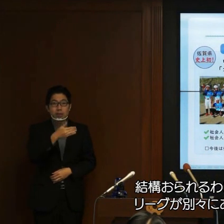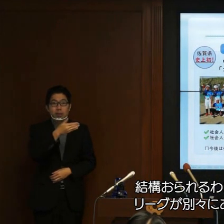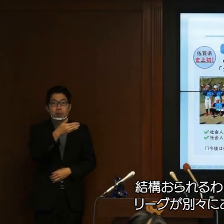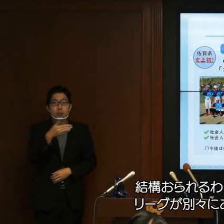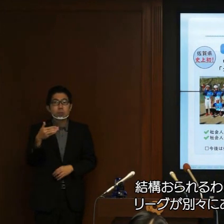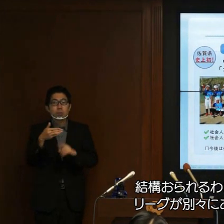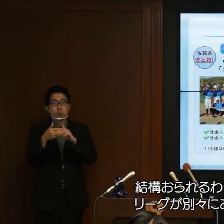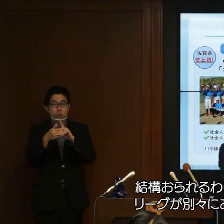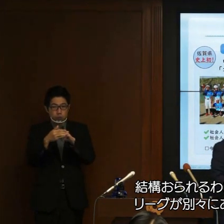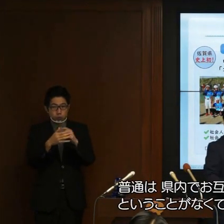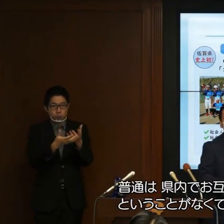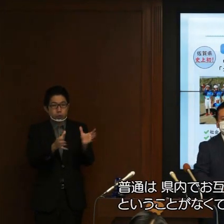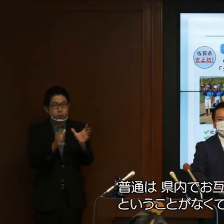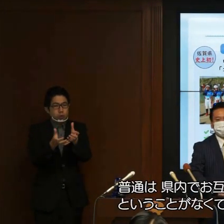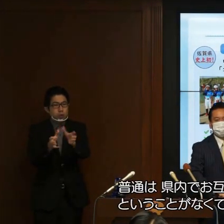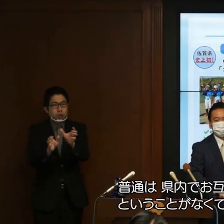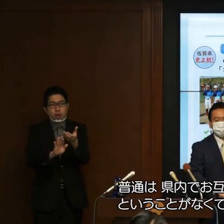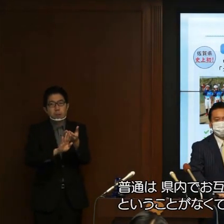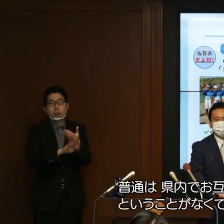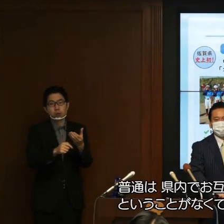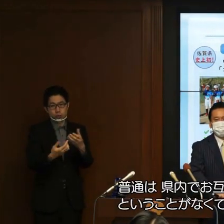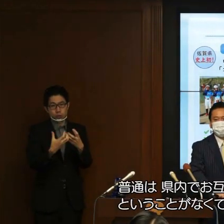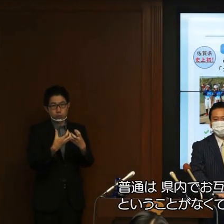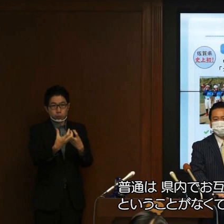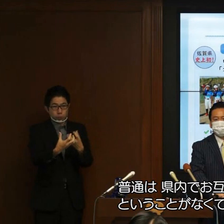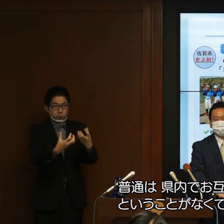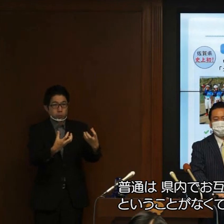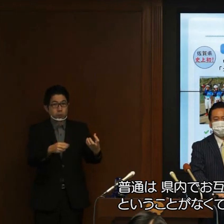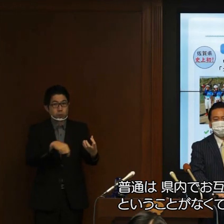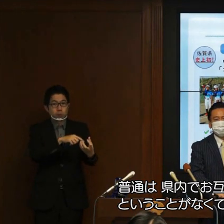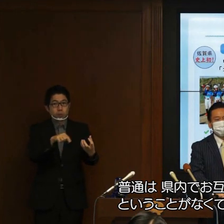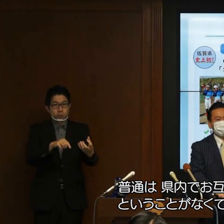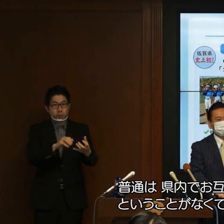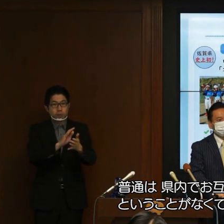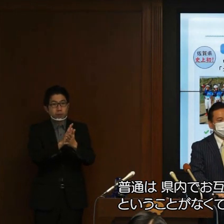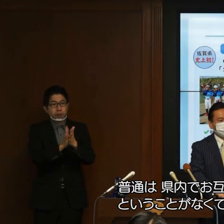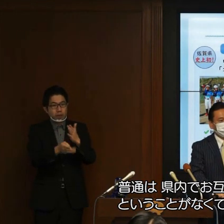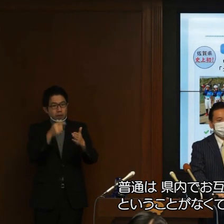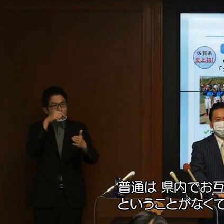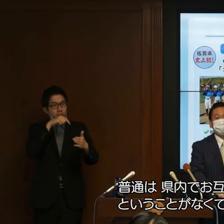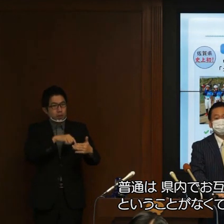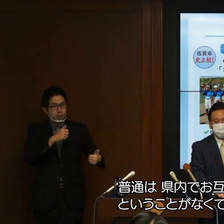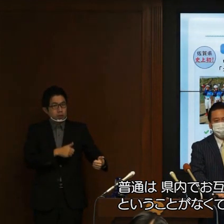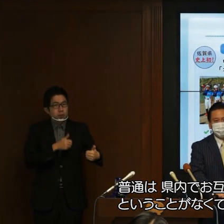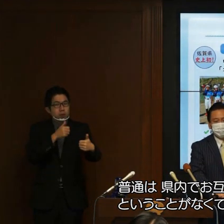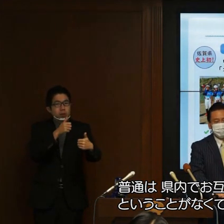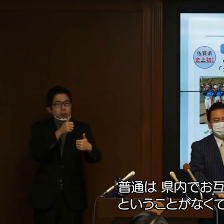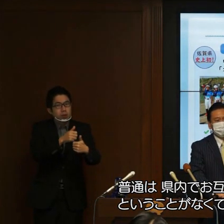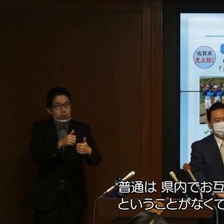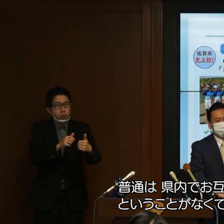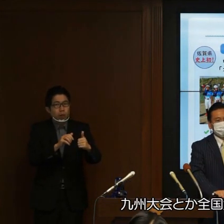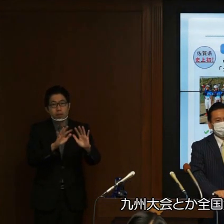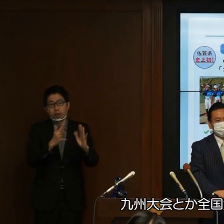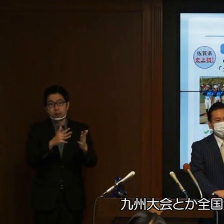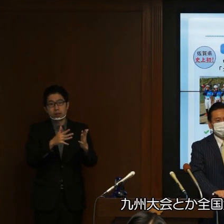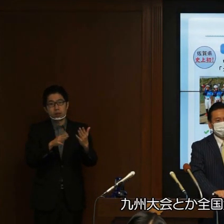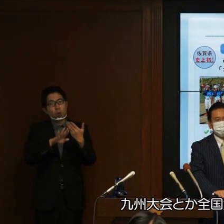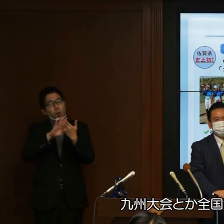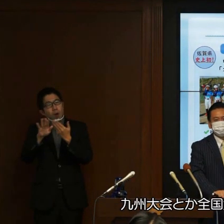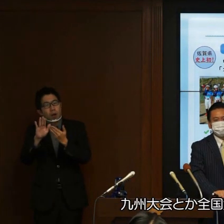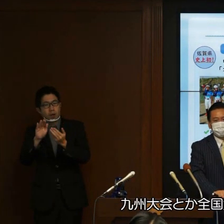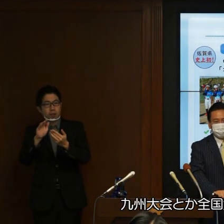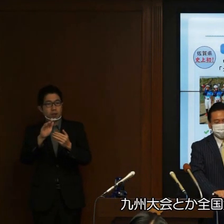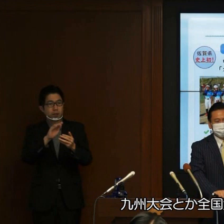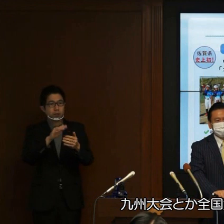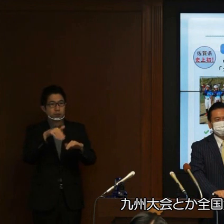々にあるもんだから、普通は県内でそのお互いのリーグが戦うってことがなくて、